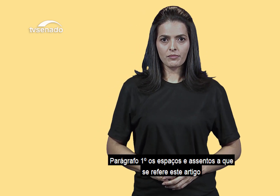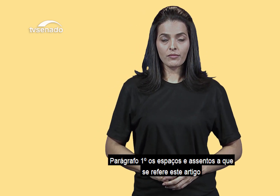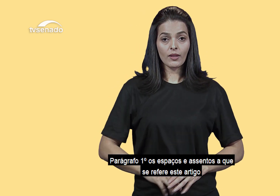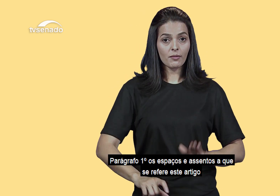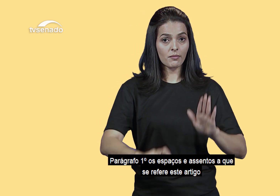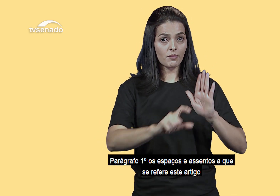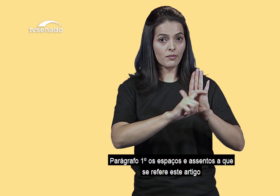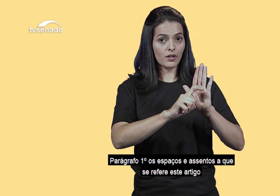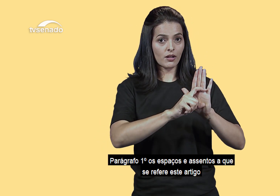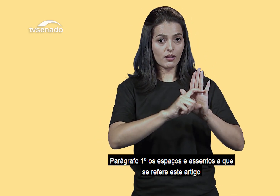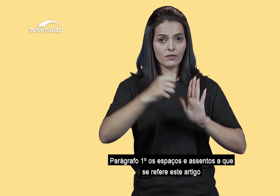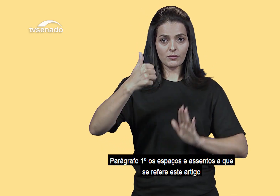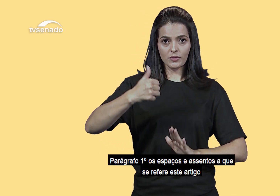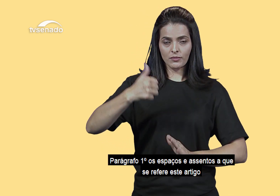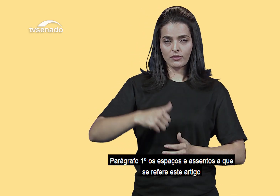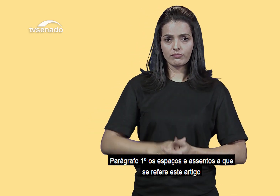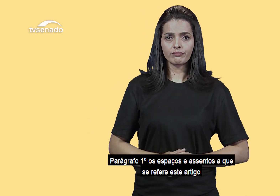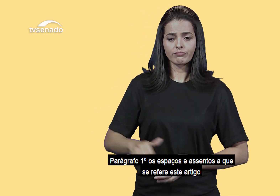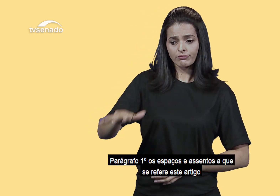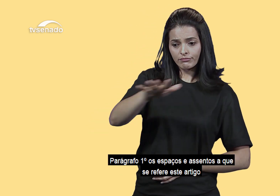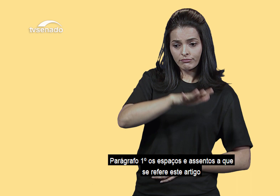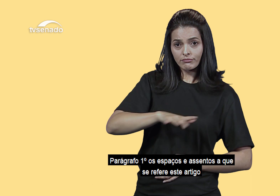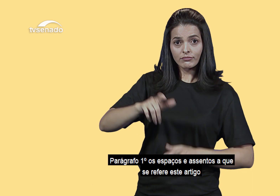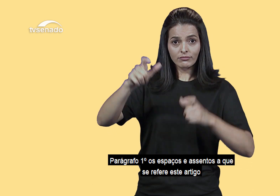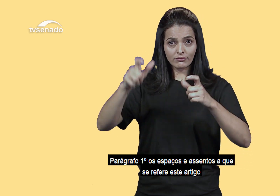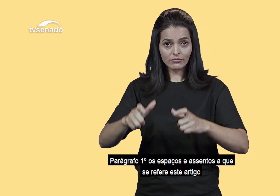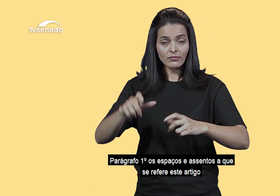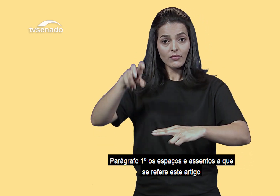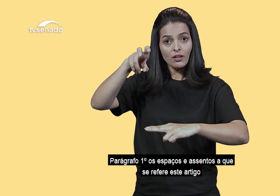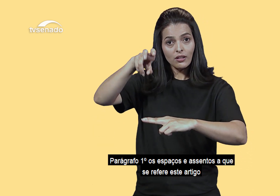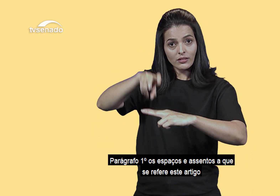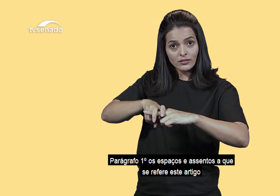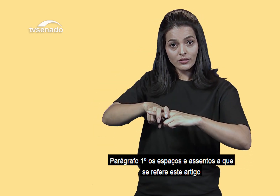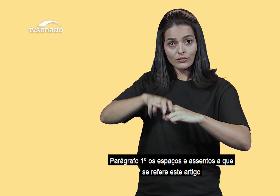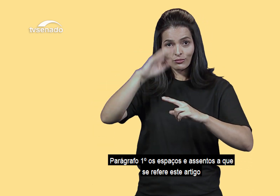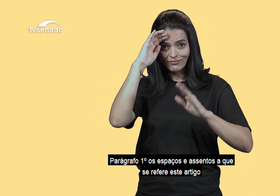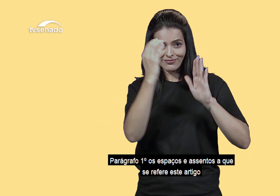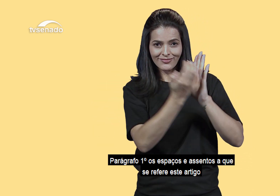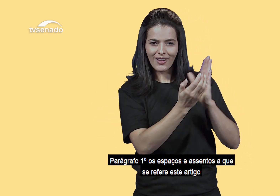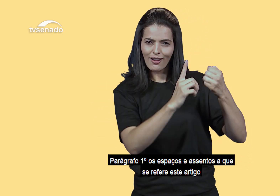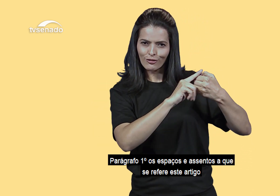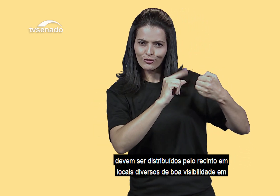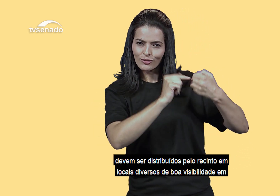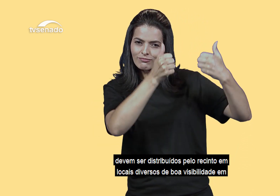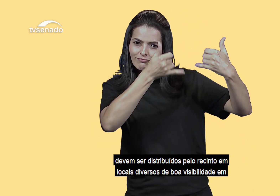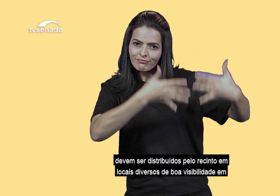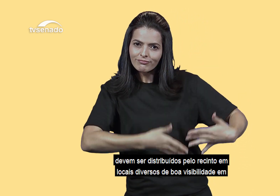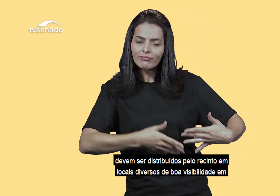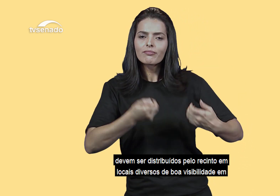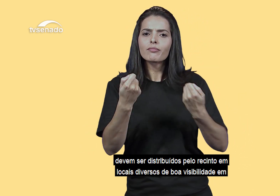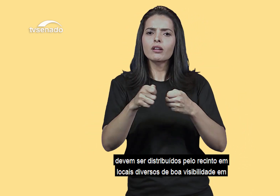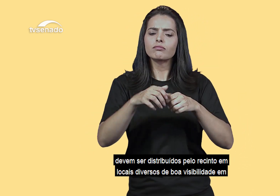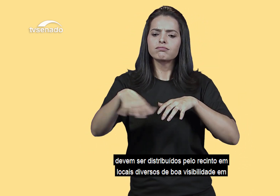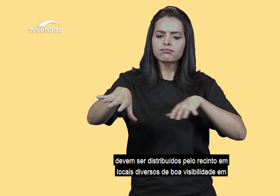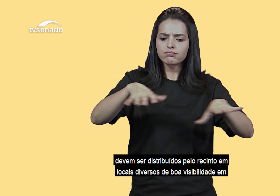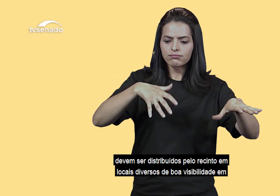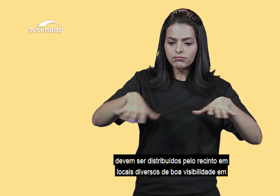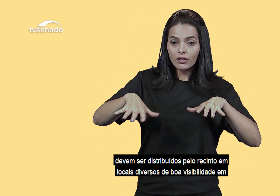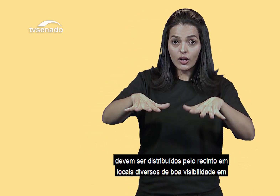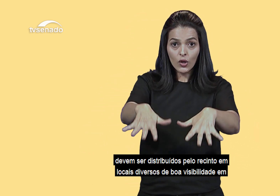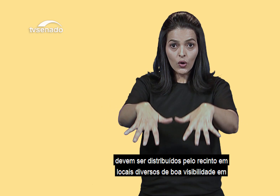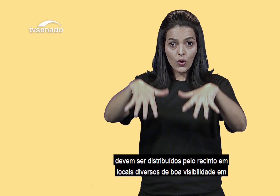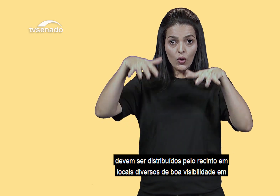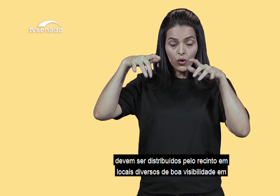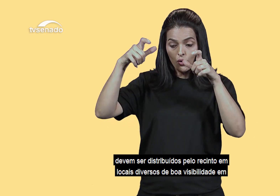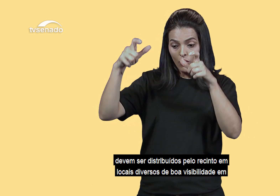Parágrafo 1º Os espaços e assentos a que se refere este artigo devem ser distribuídos pelo